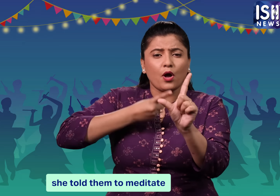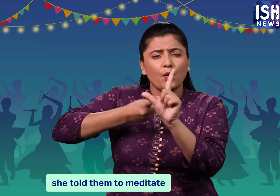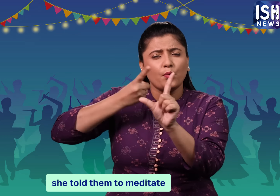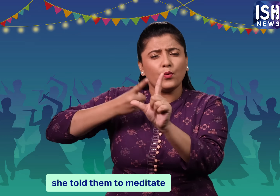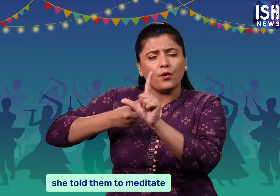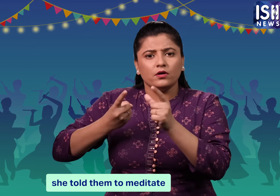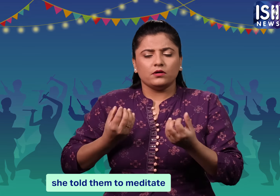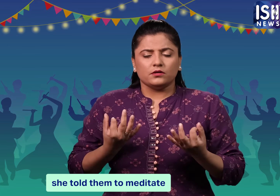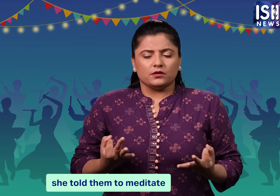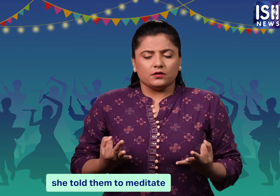ब्रह्मांड में अपनी भूमिका को